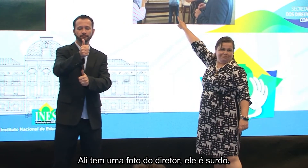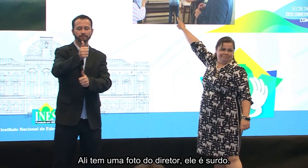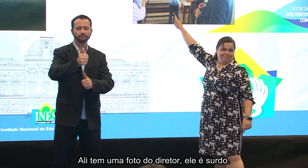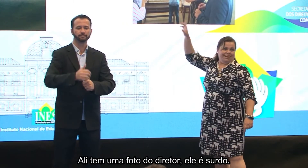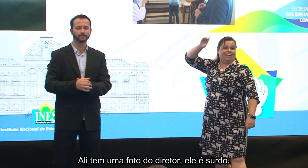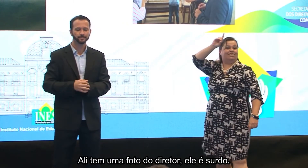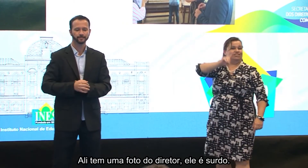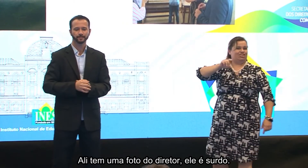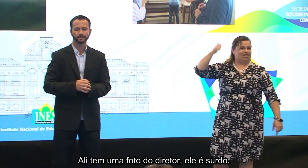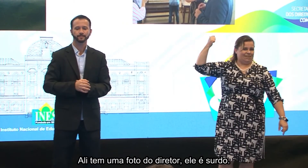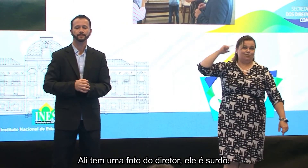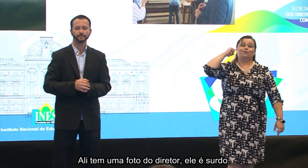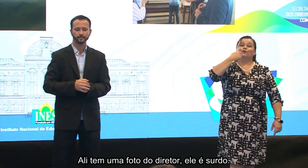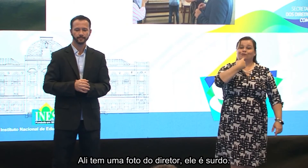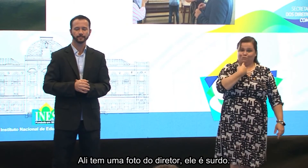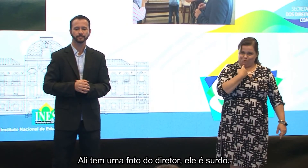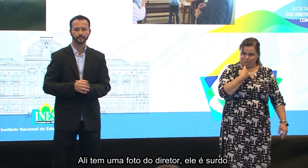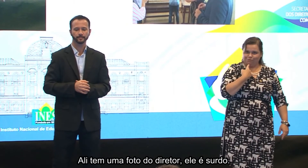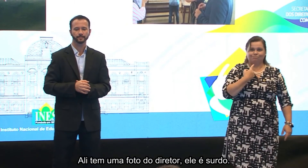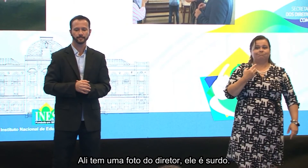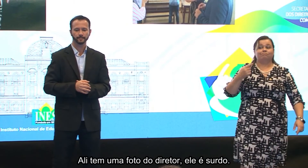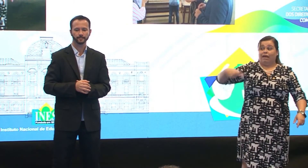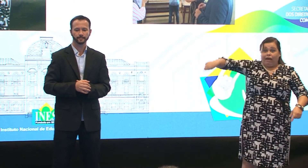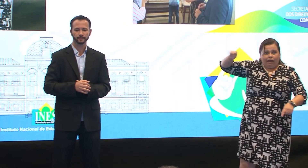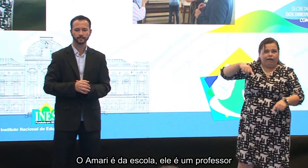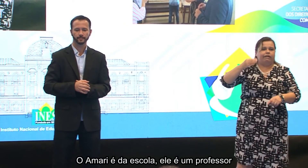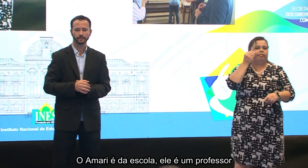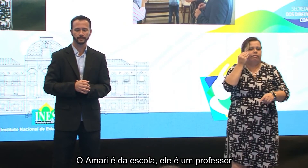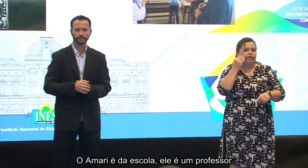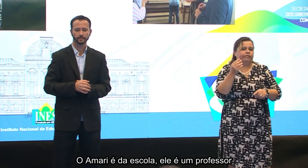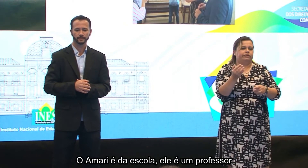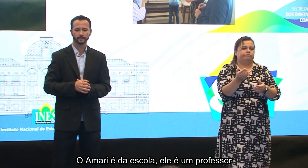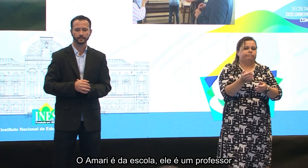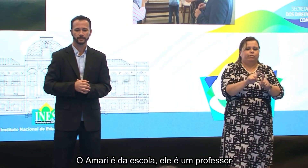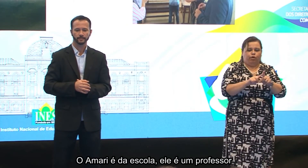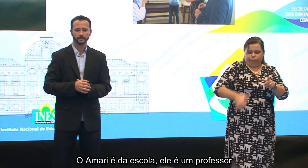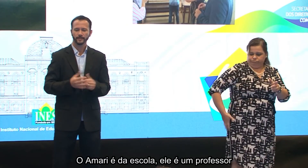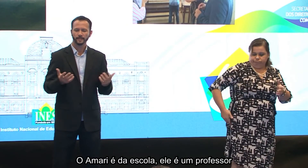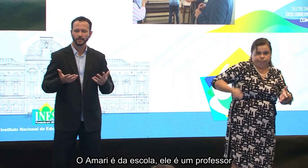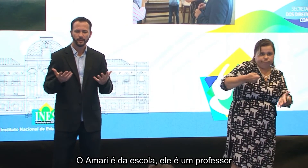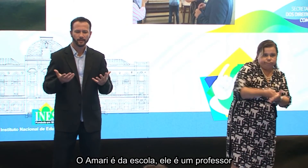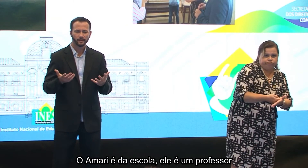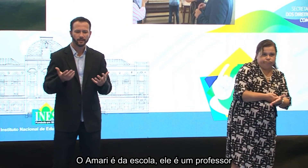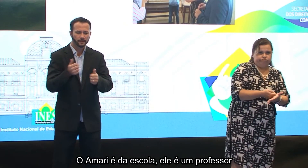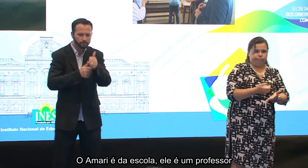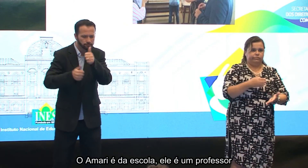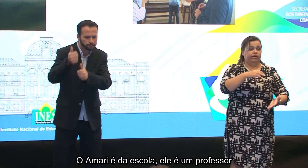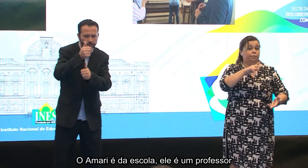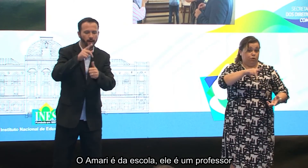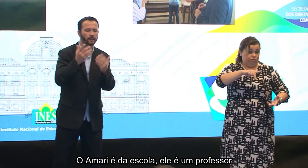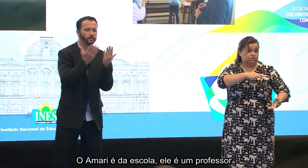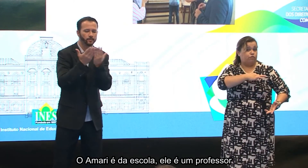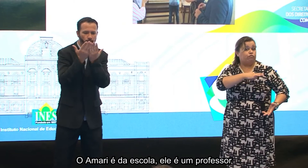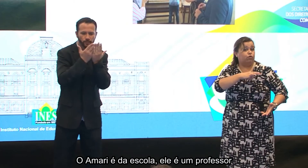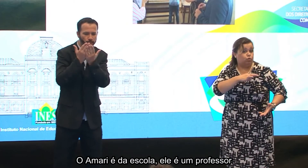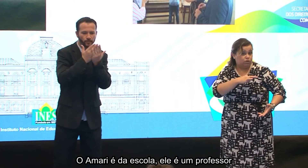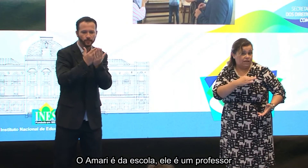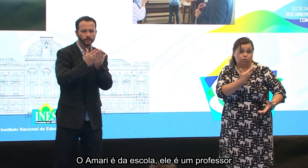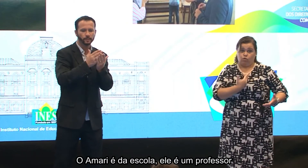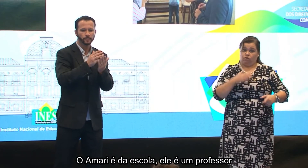do Amari. Ele é um diretor surdo. O Amaré, da escola. E ele estava ali. E ele é